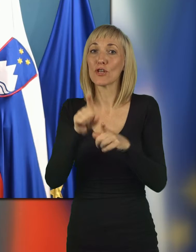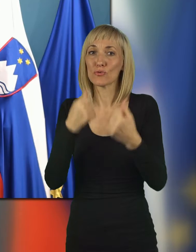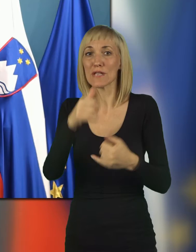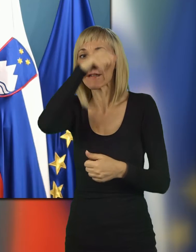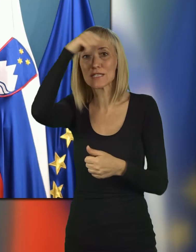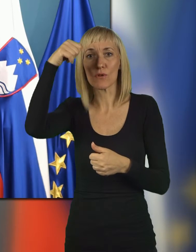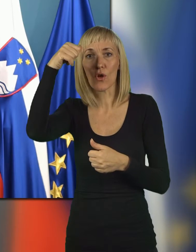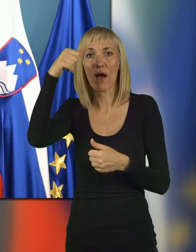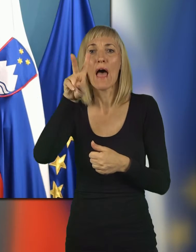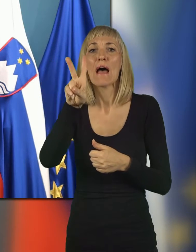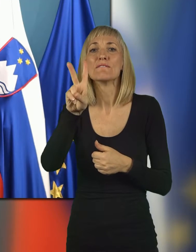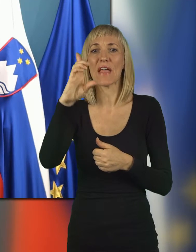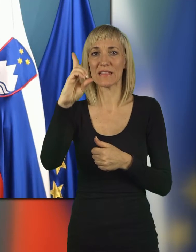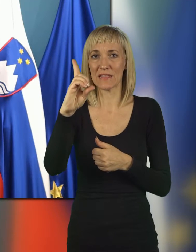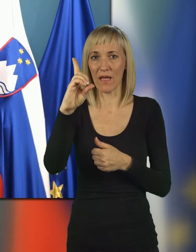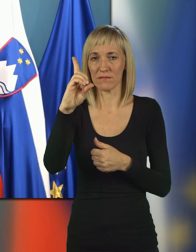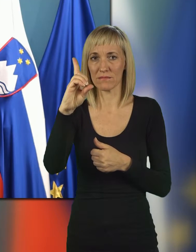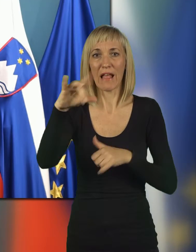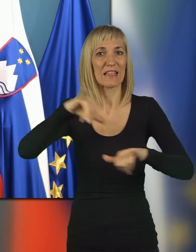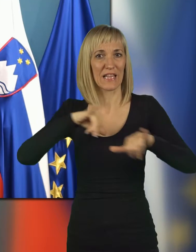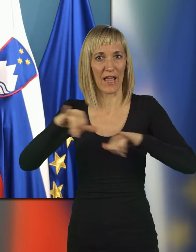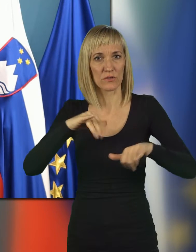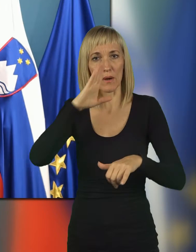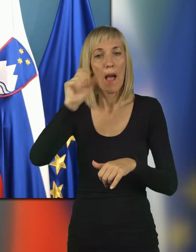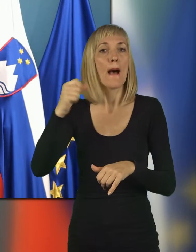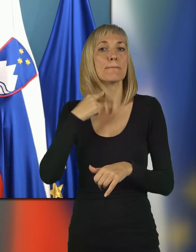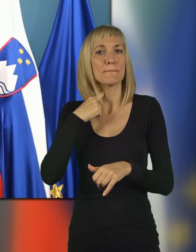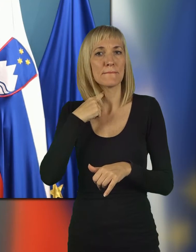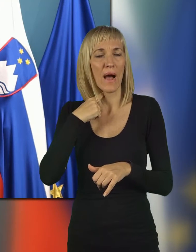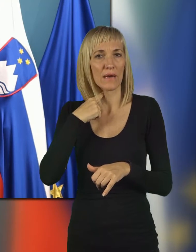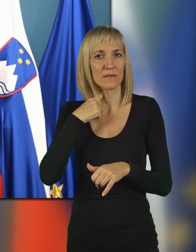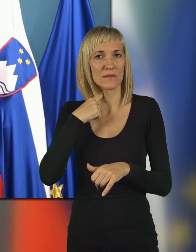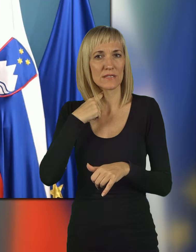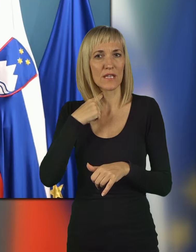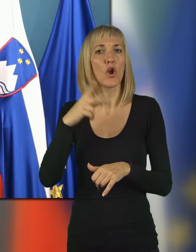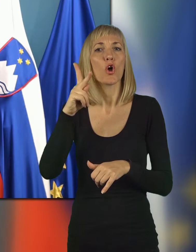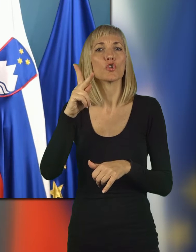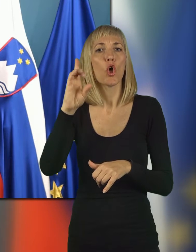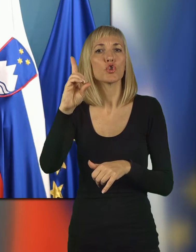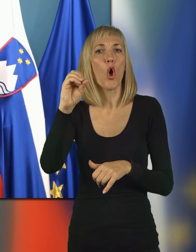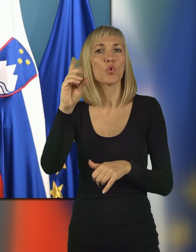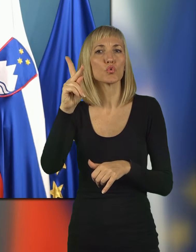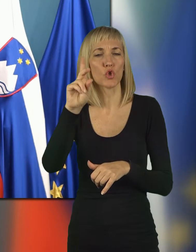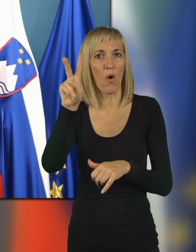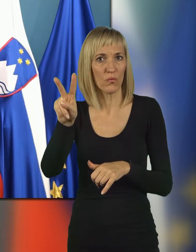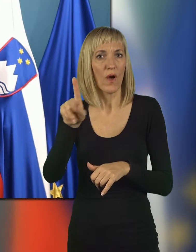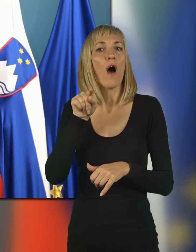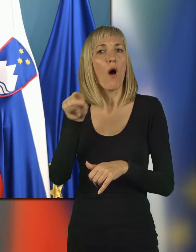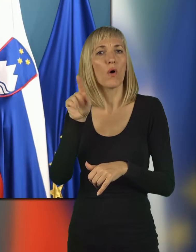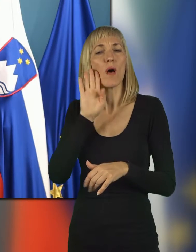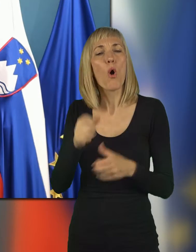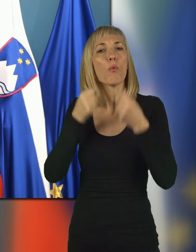danes imenovala vršilko dolžnosti direktorja, magister Neno Dokuzov. ki bo v naslednjih 6